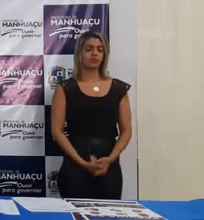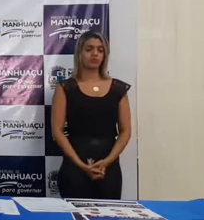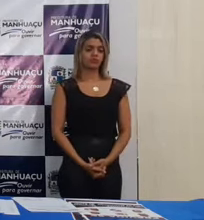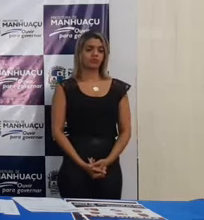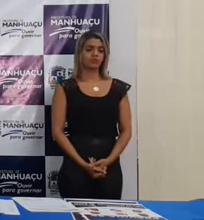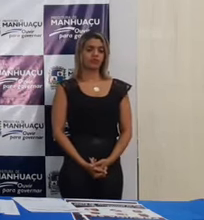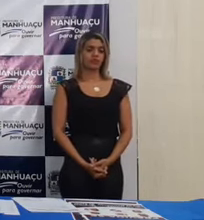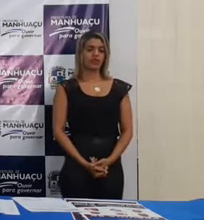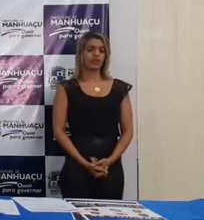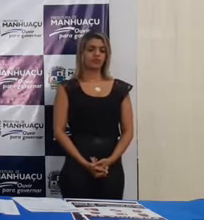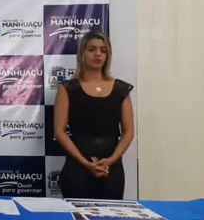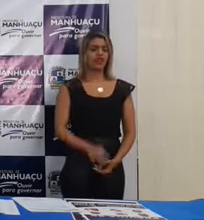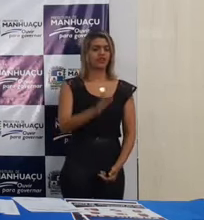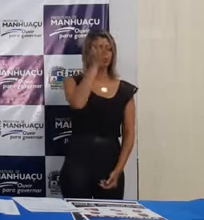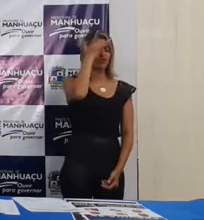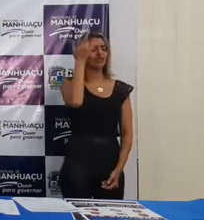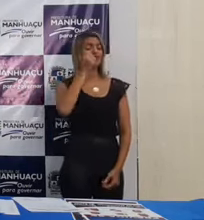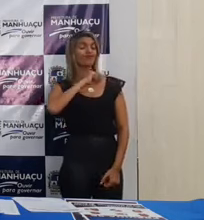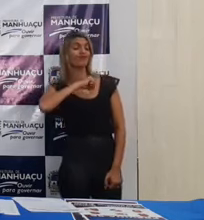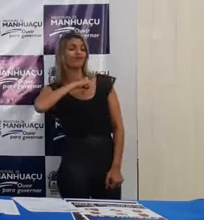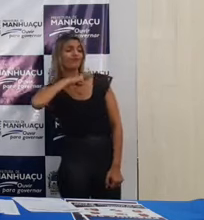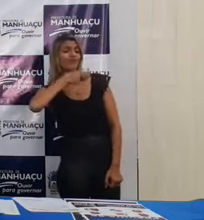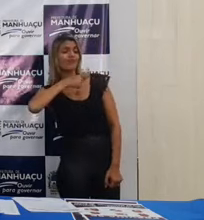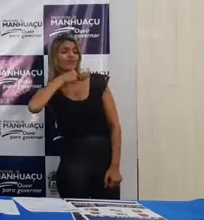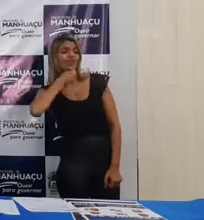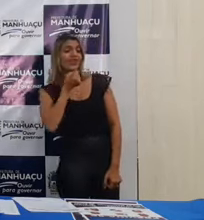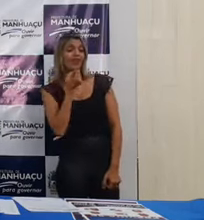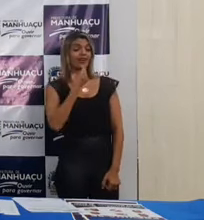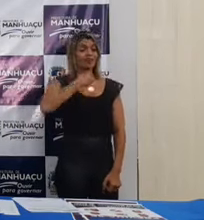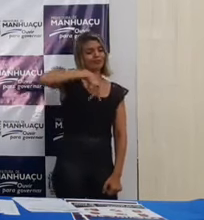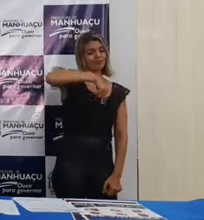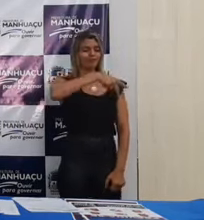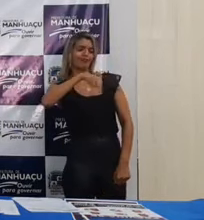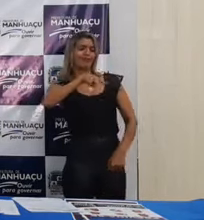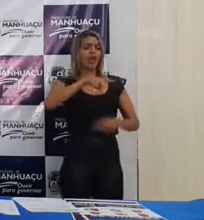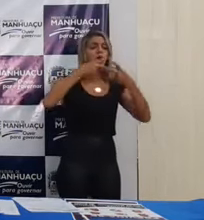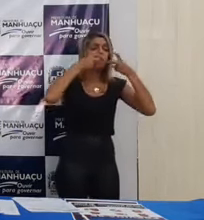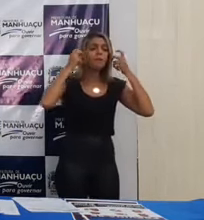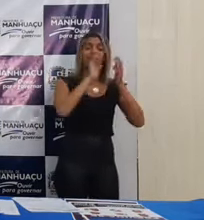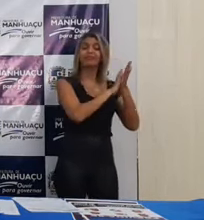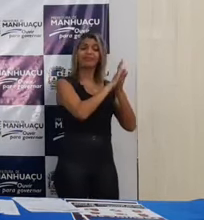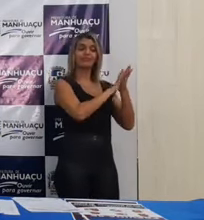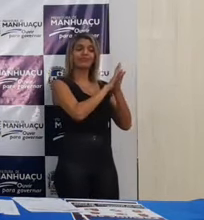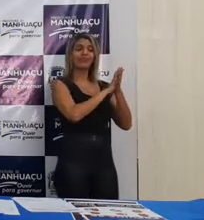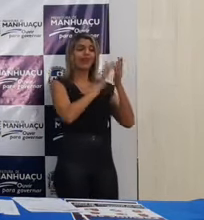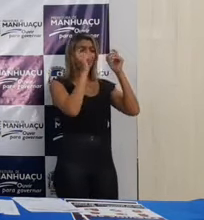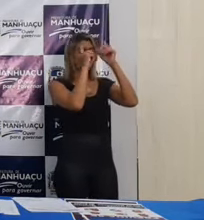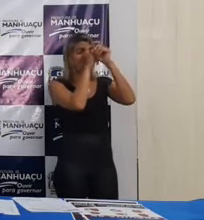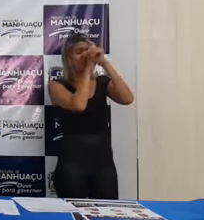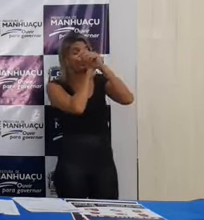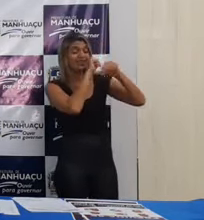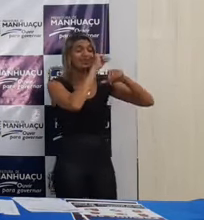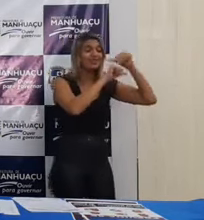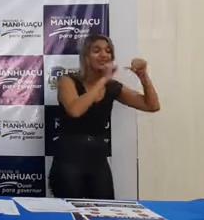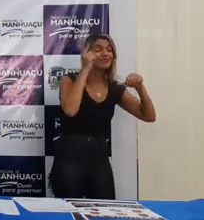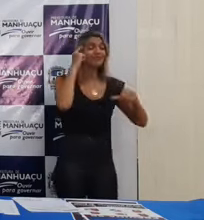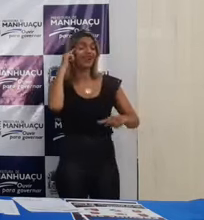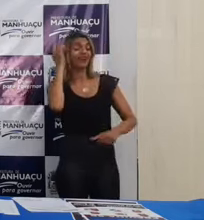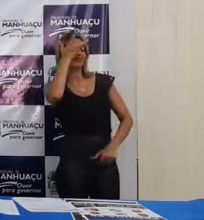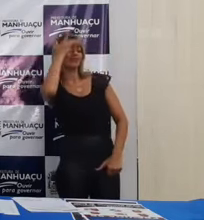idosos principalmente, que querem vir para a rua sem máscara. A gente mudar a cabeça das pessoas é muito difícil. O que a gente precisa é